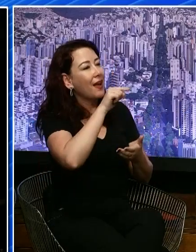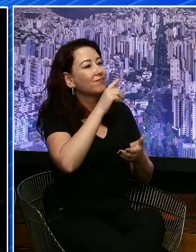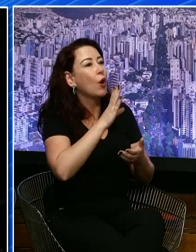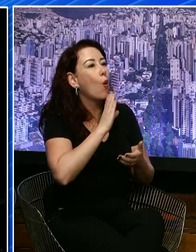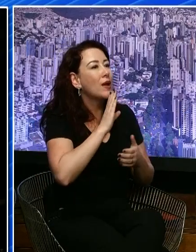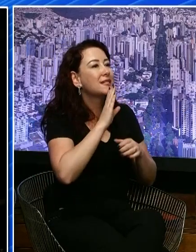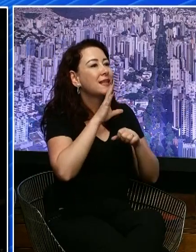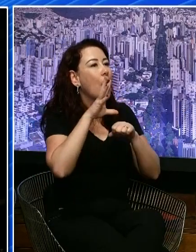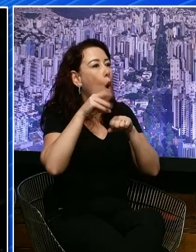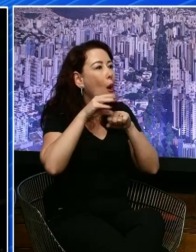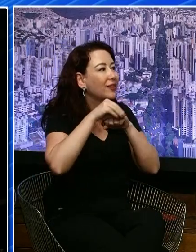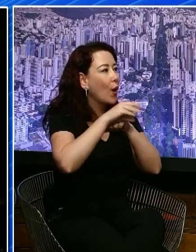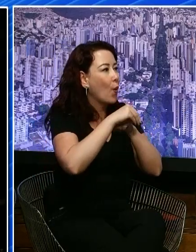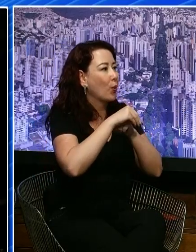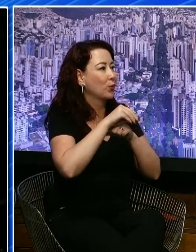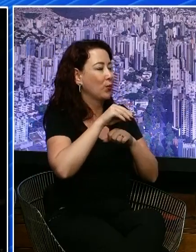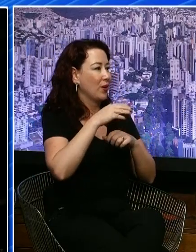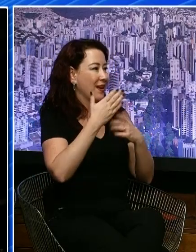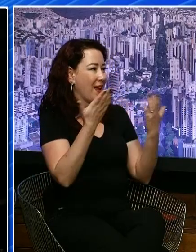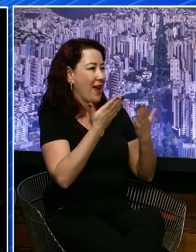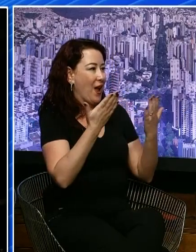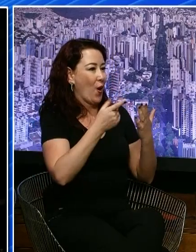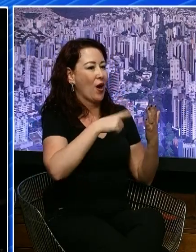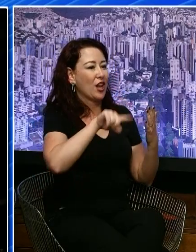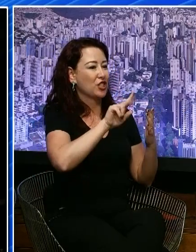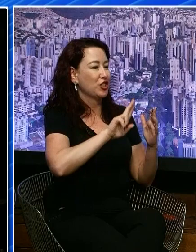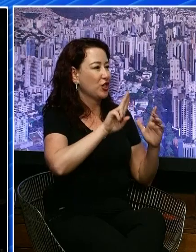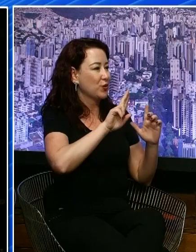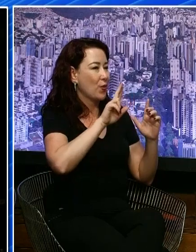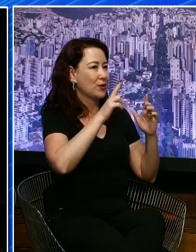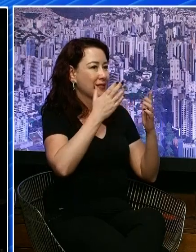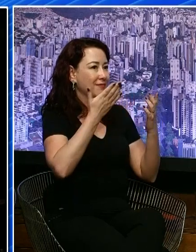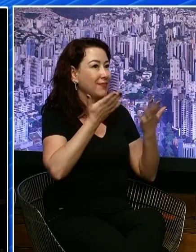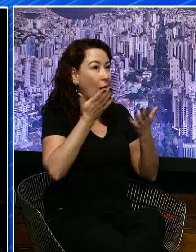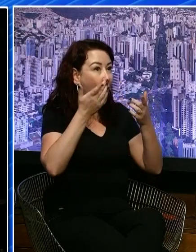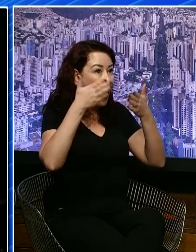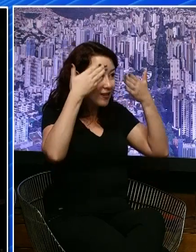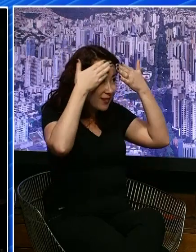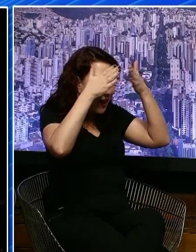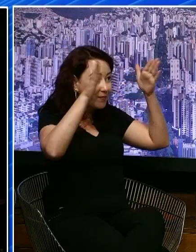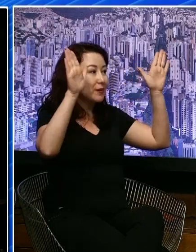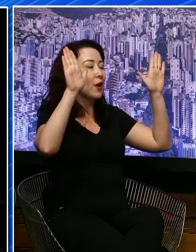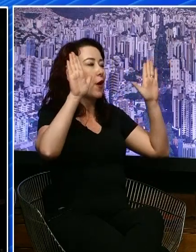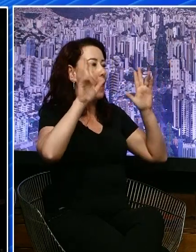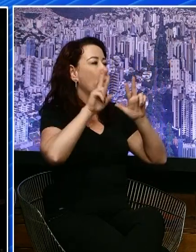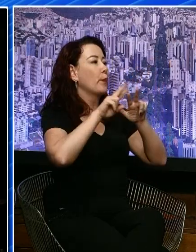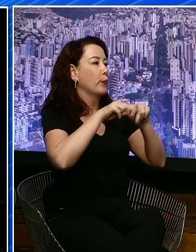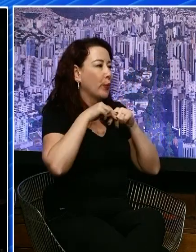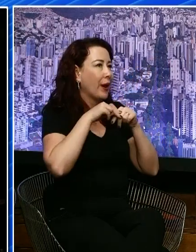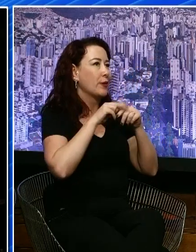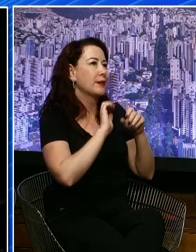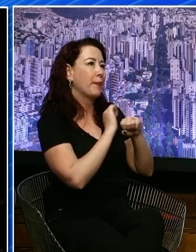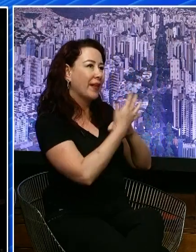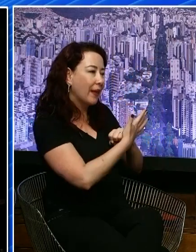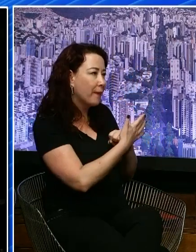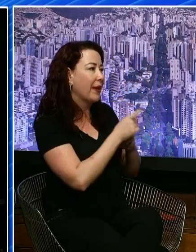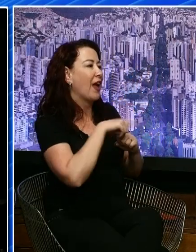digital, que é essa janela que ela se abriu para a gente, infelizmente em função de uma pandemia, é muito, muito